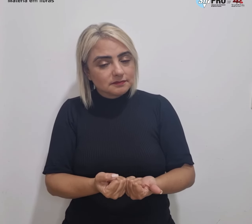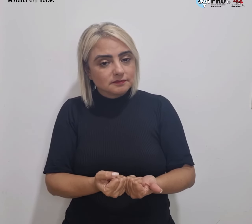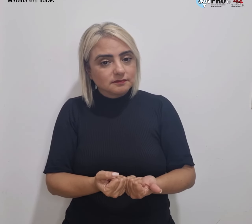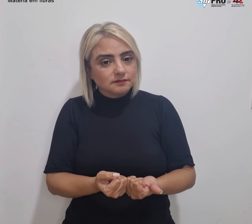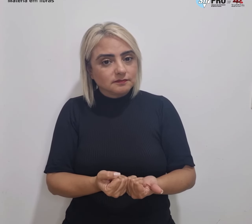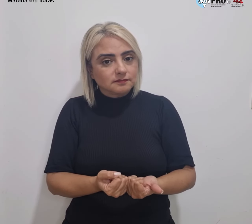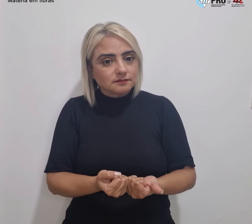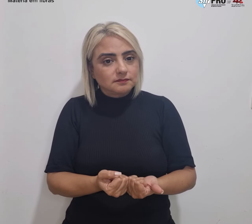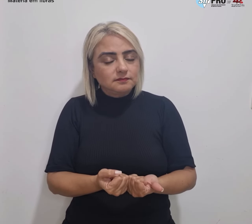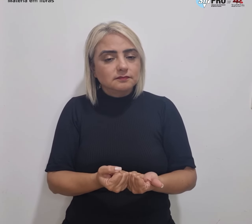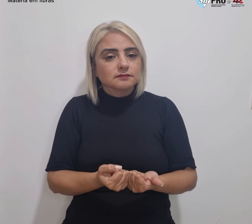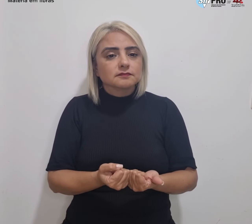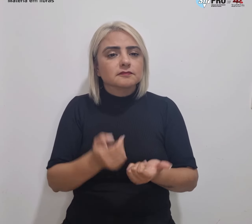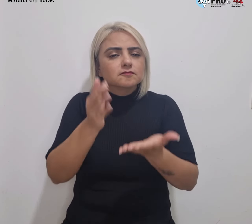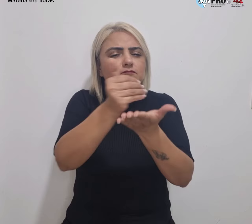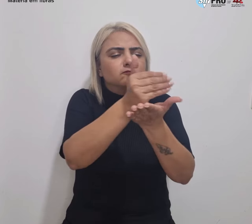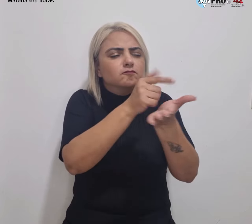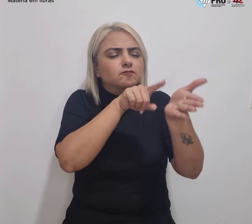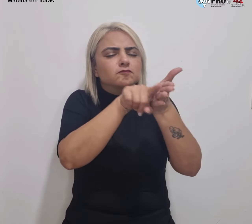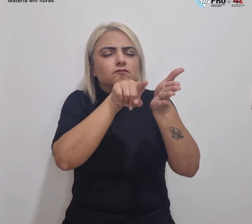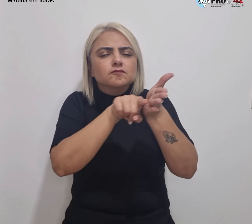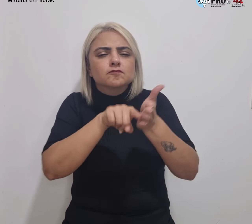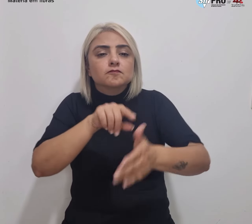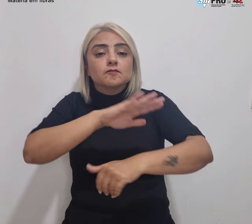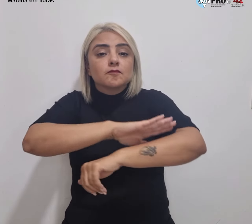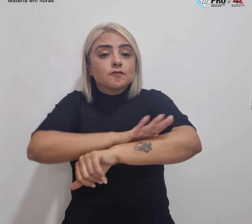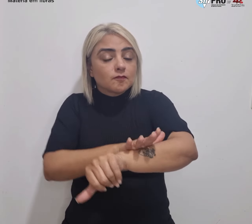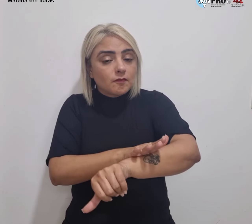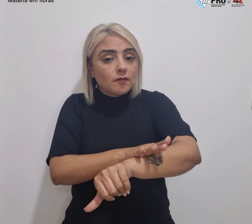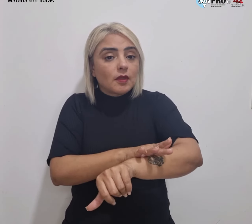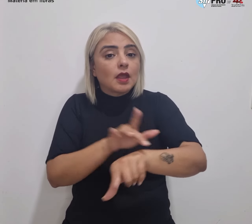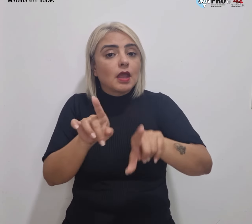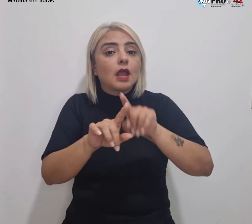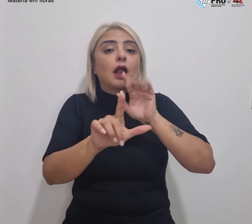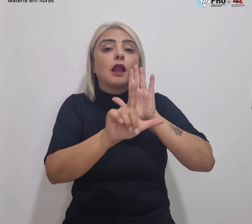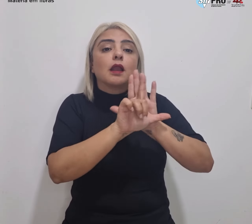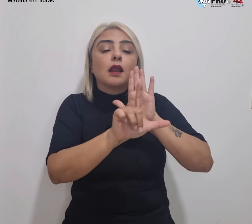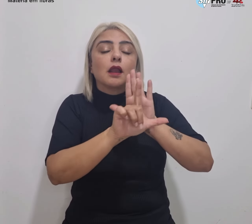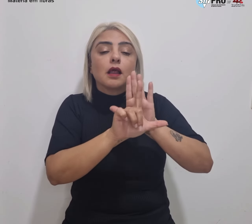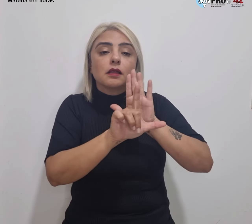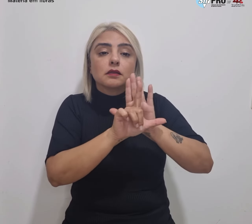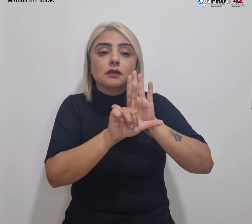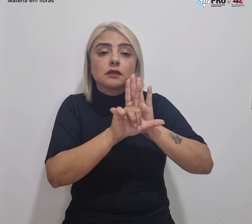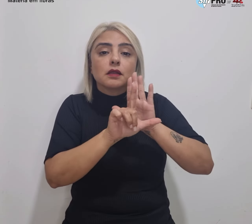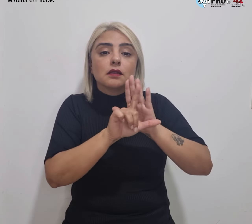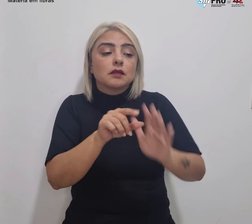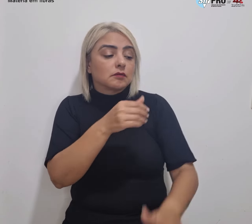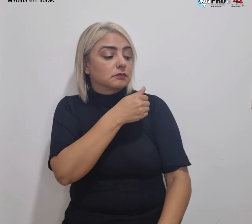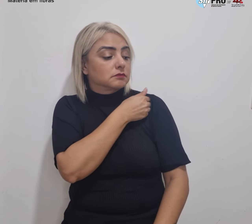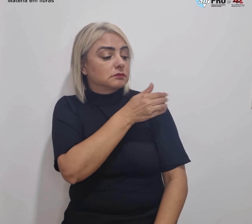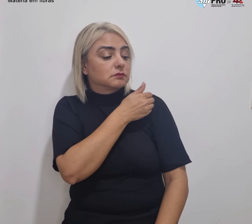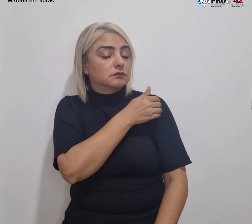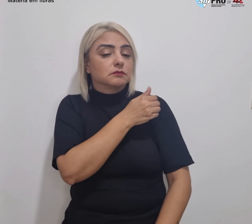levantamento de questões sobre o racismo e a legislação pertinente a discriminação racial